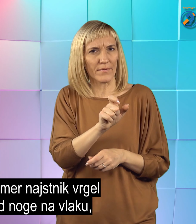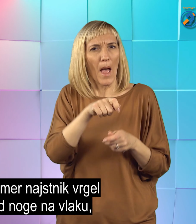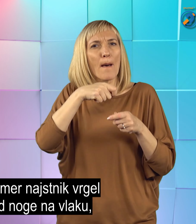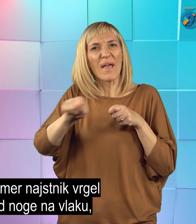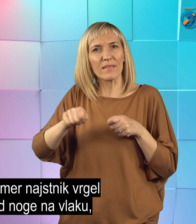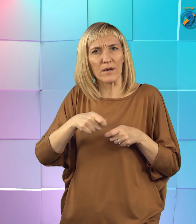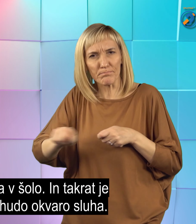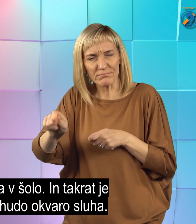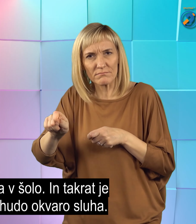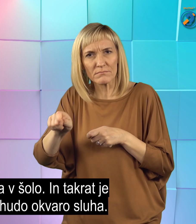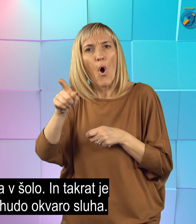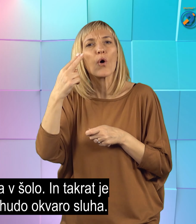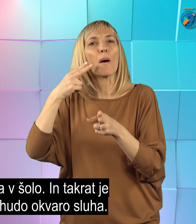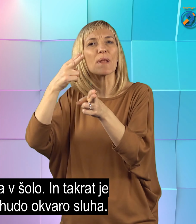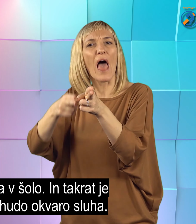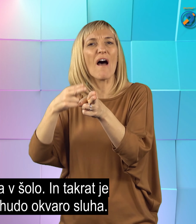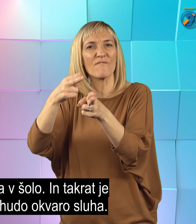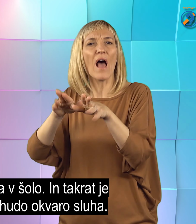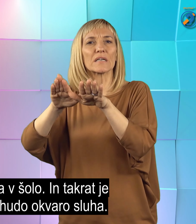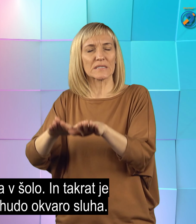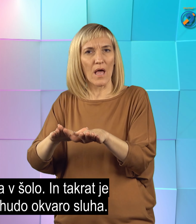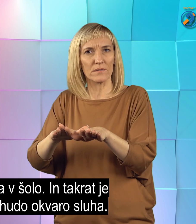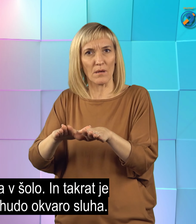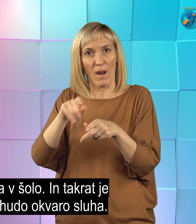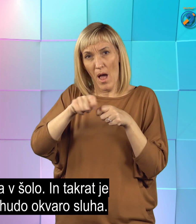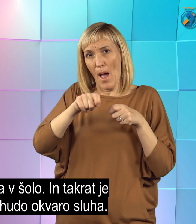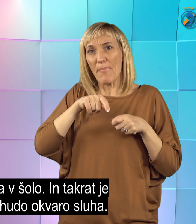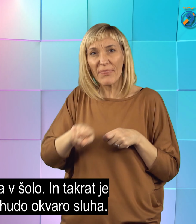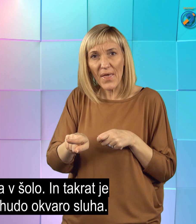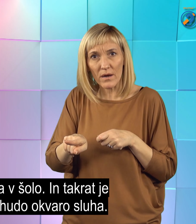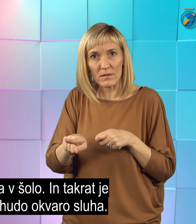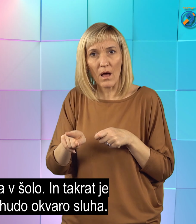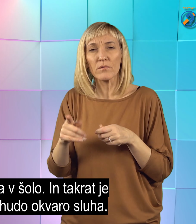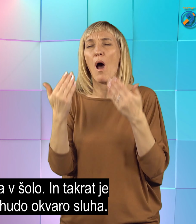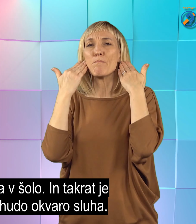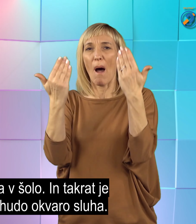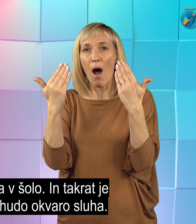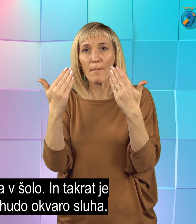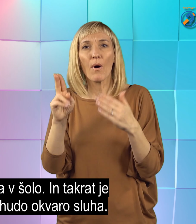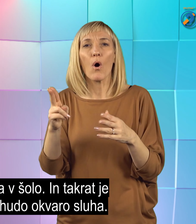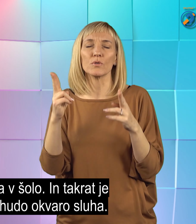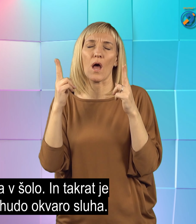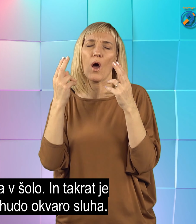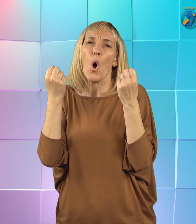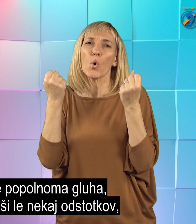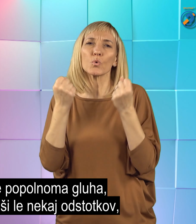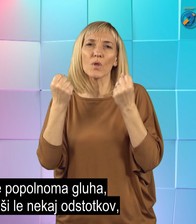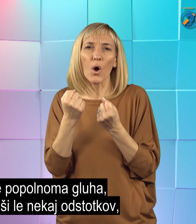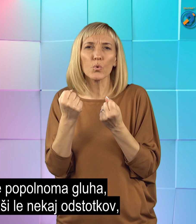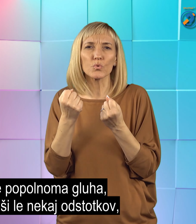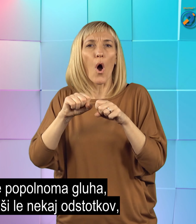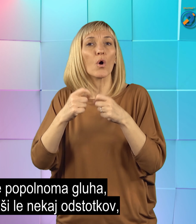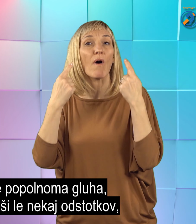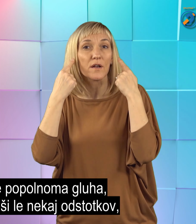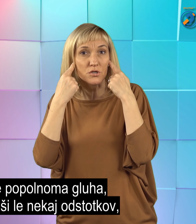na vlaku, ko se je peljala v šolo, in ona je takrat utrpela hudo okvaro sluha. Na eno uho je popolnoma gluha, na drugo uho